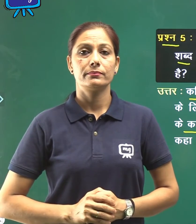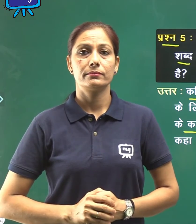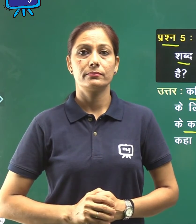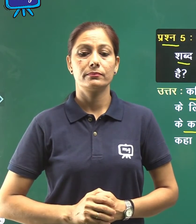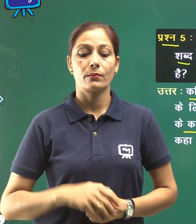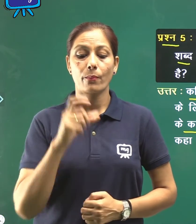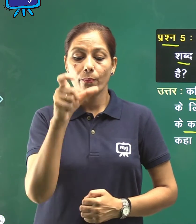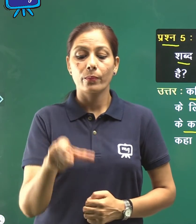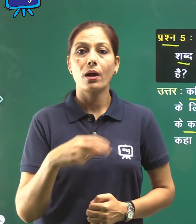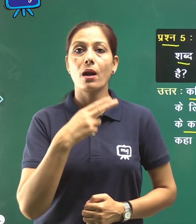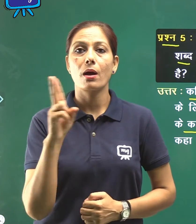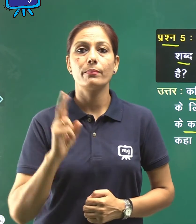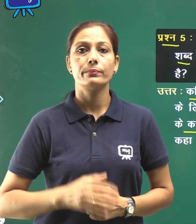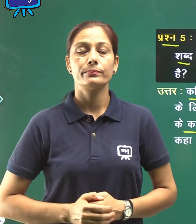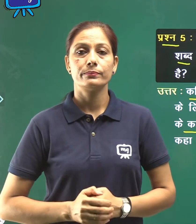पंत जी को